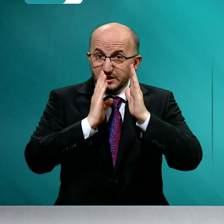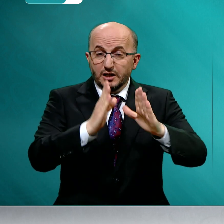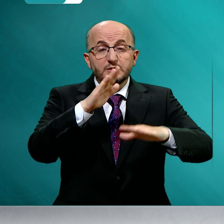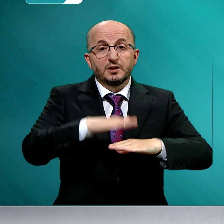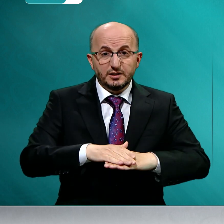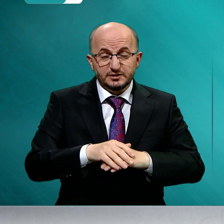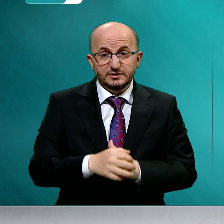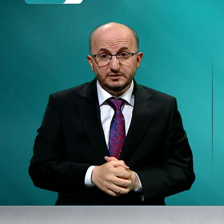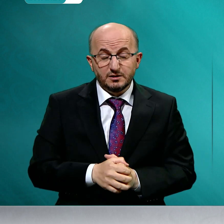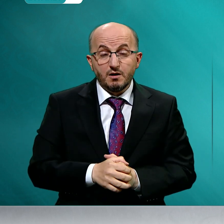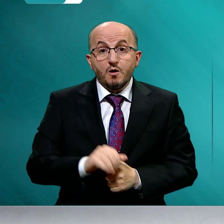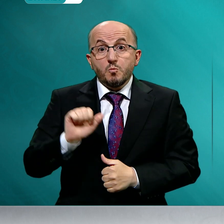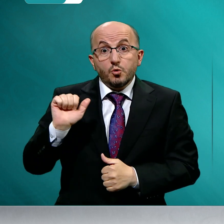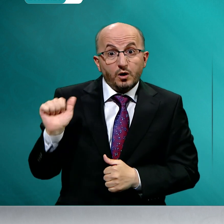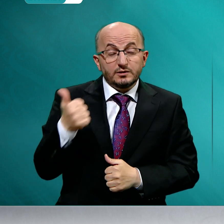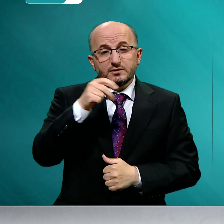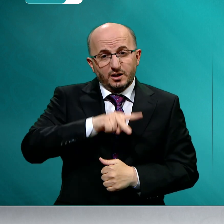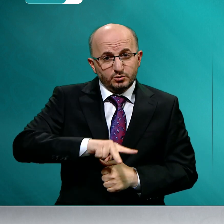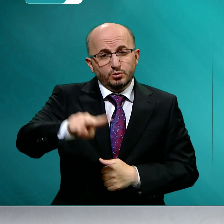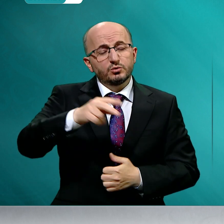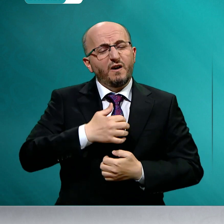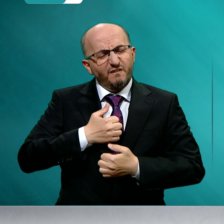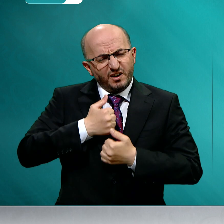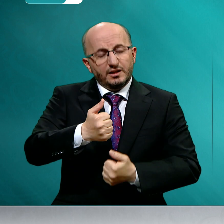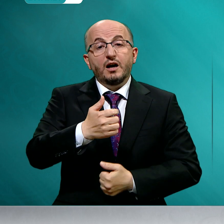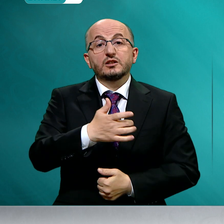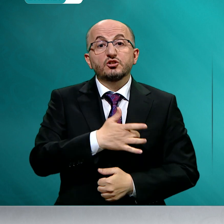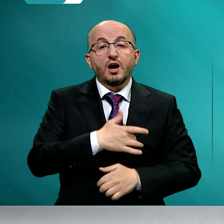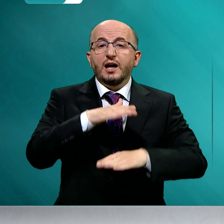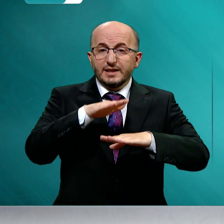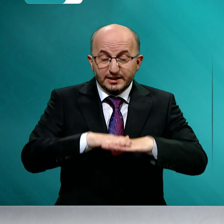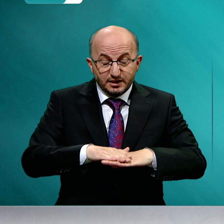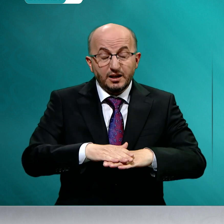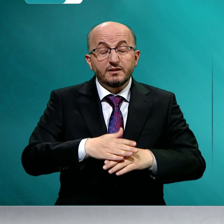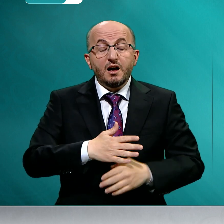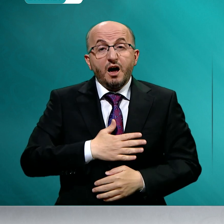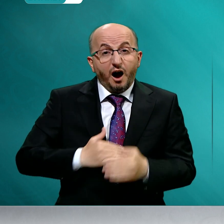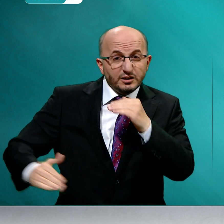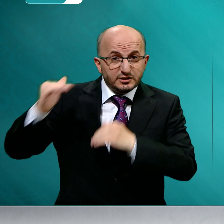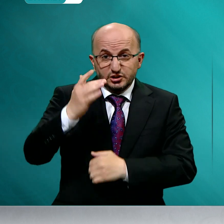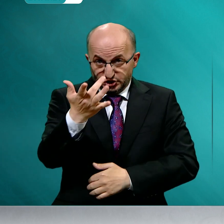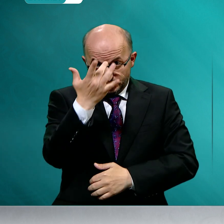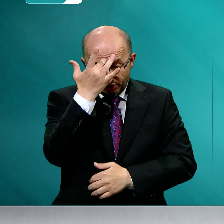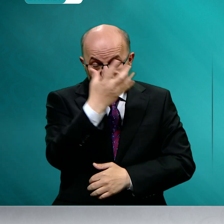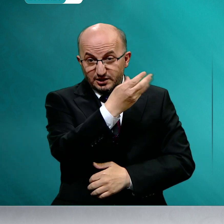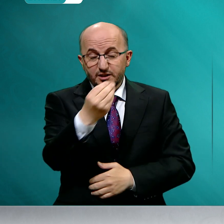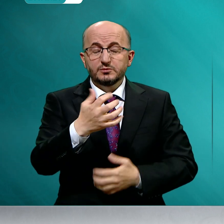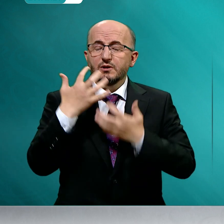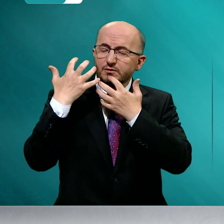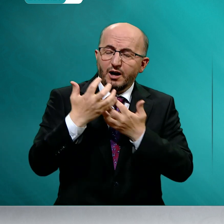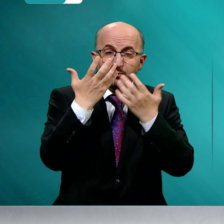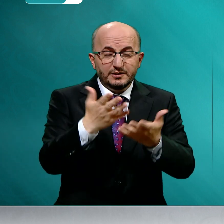eylesin. Mukaddesatı uğruna fedayı can eyleyen aziz şehitlerimize rahmet